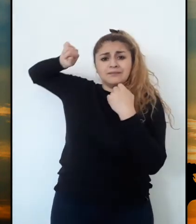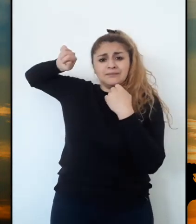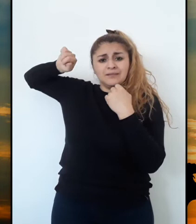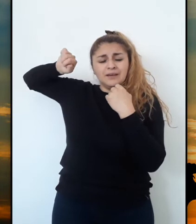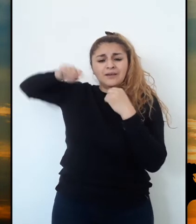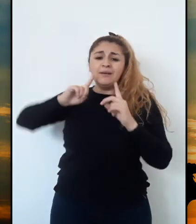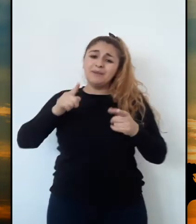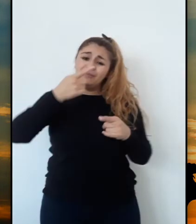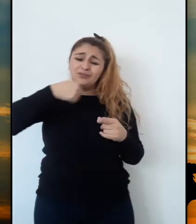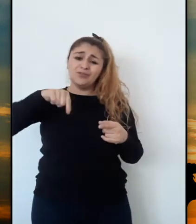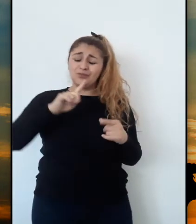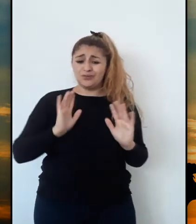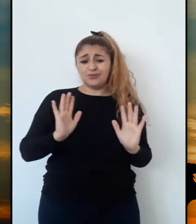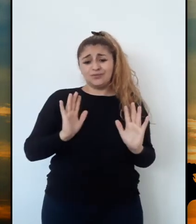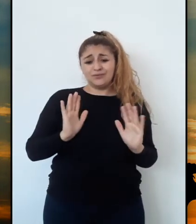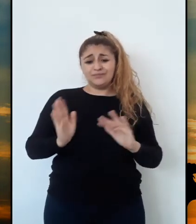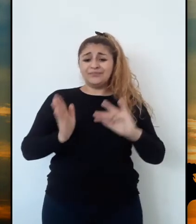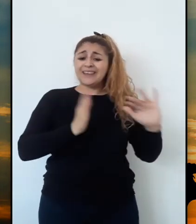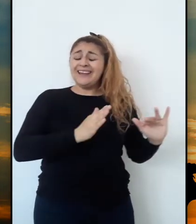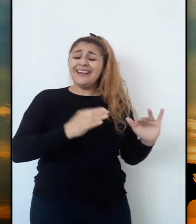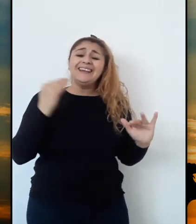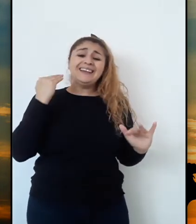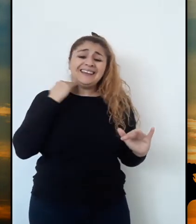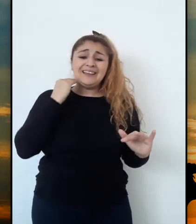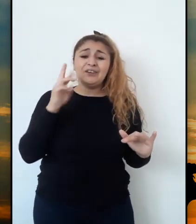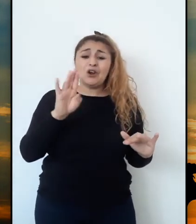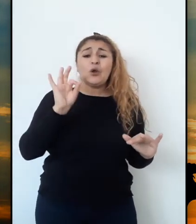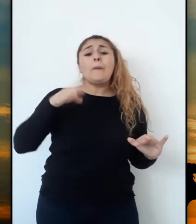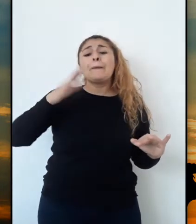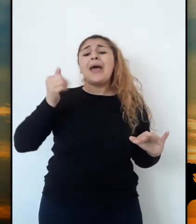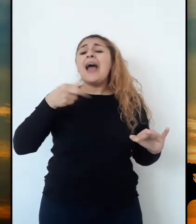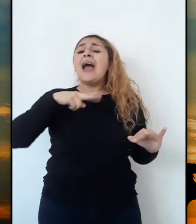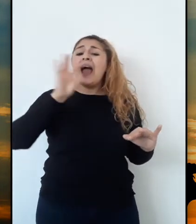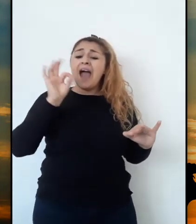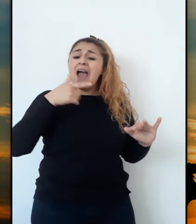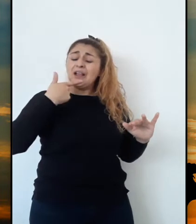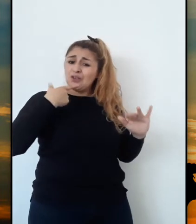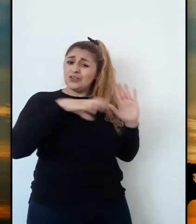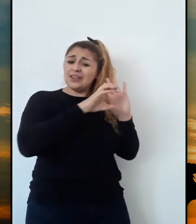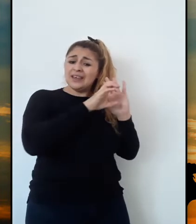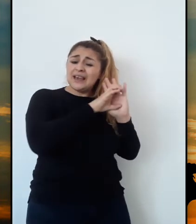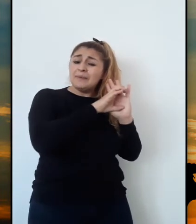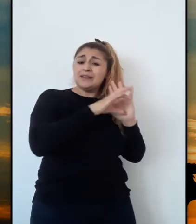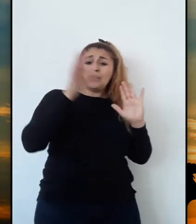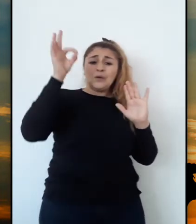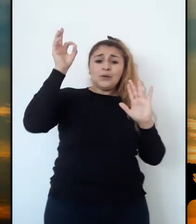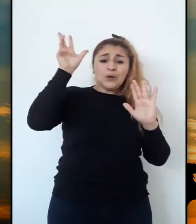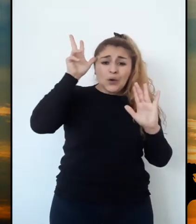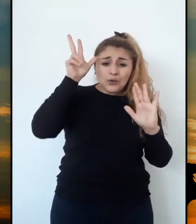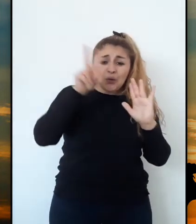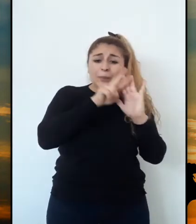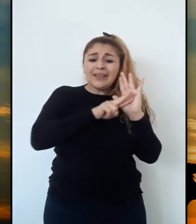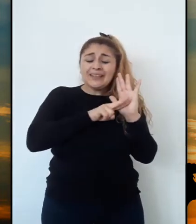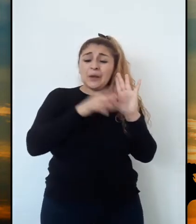esa? Dans Romains 8, verset 28, Romanos 8, 28 dit que